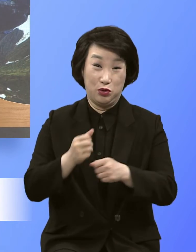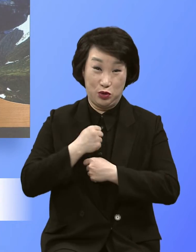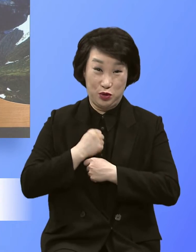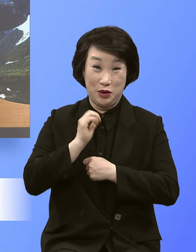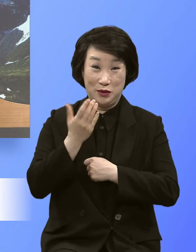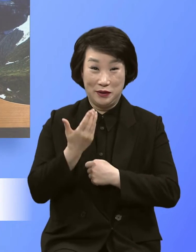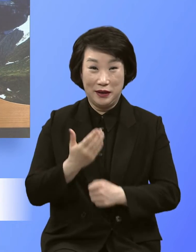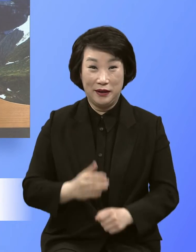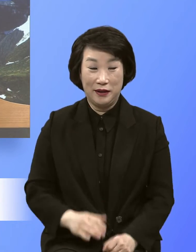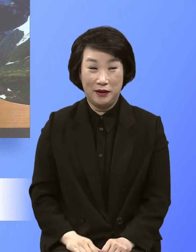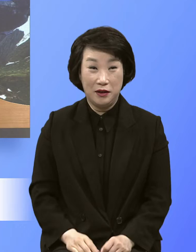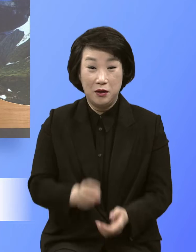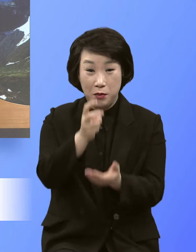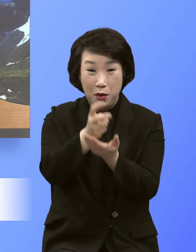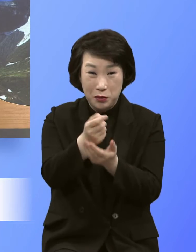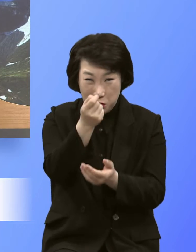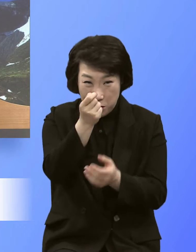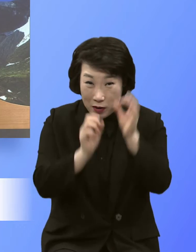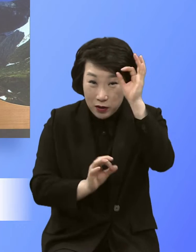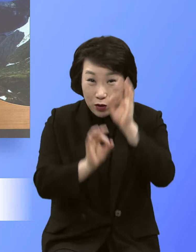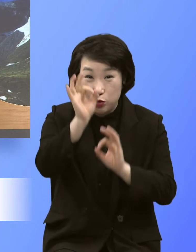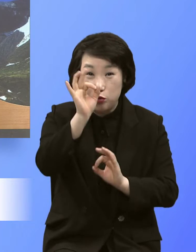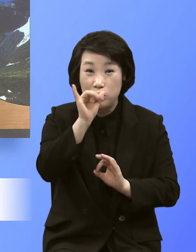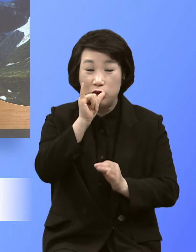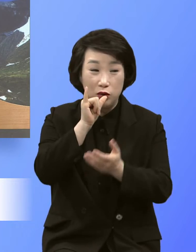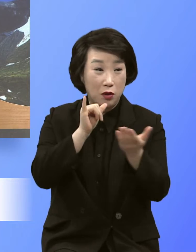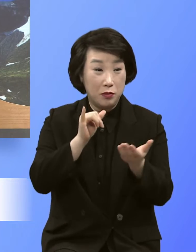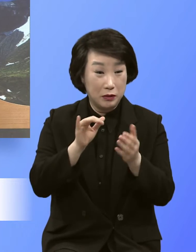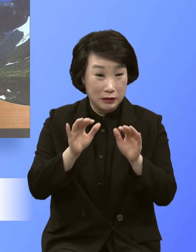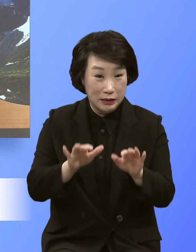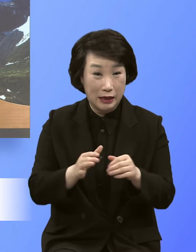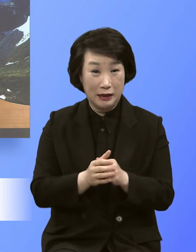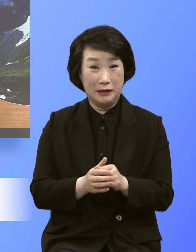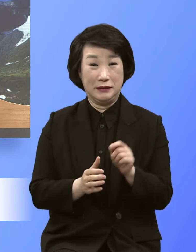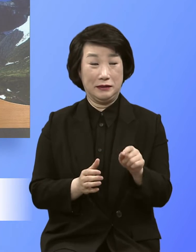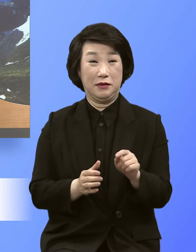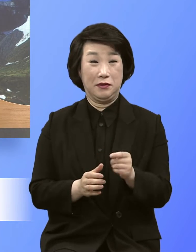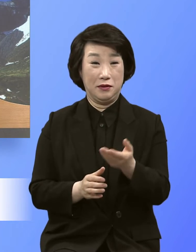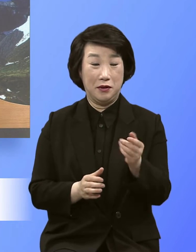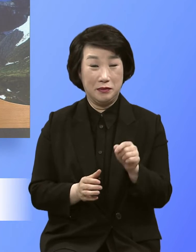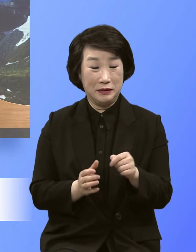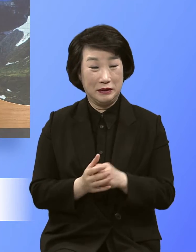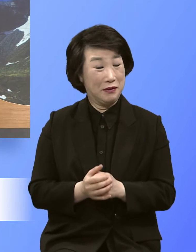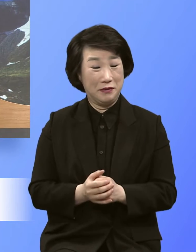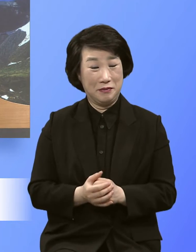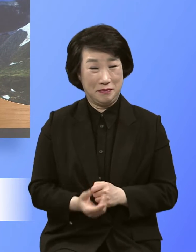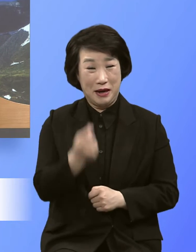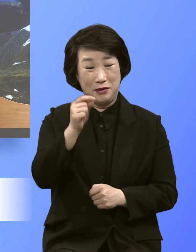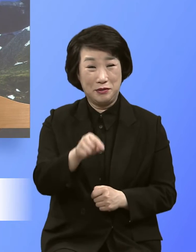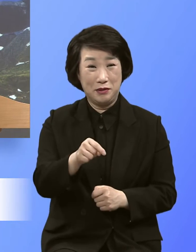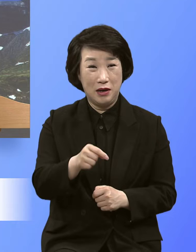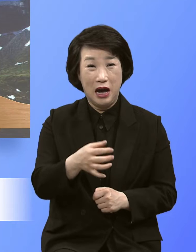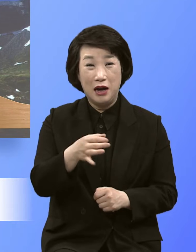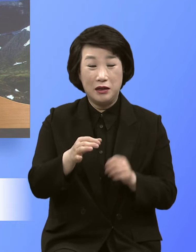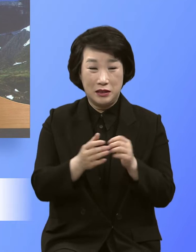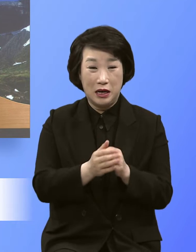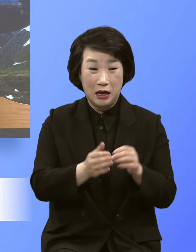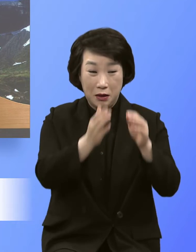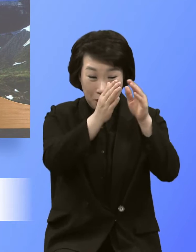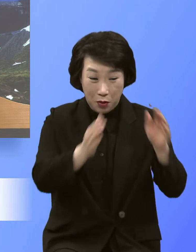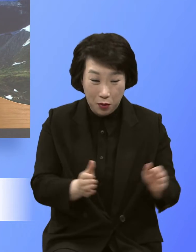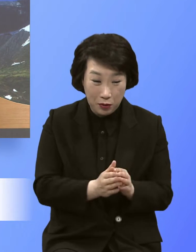있어요. 질서를 조금만 만약에 안 지키면 바로 봉이